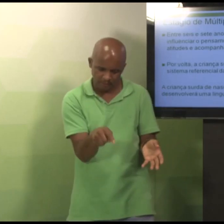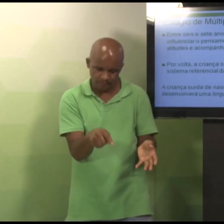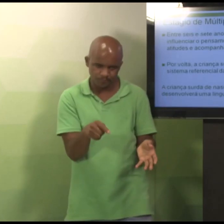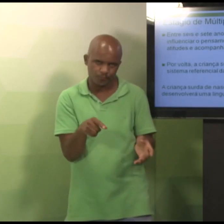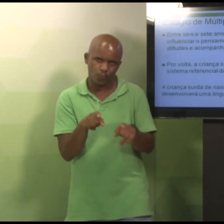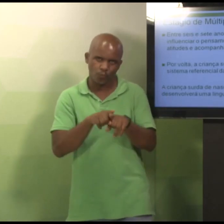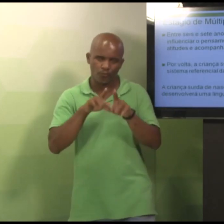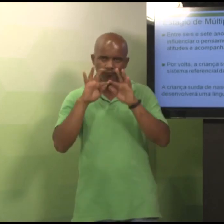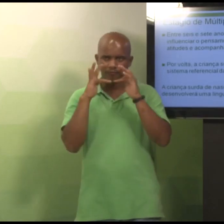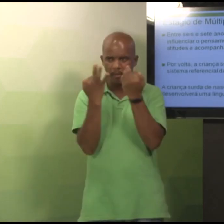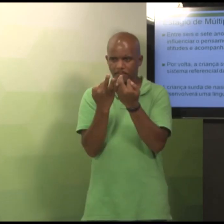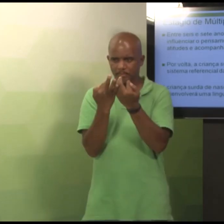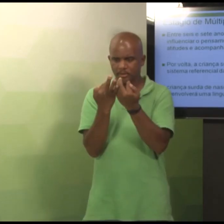No contexto familiar,